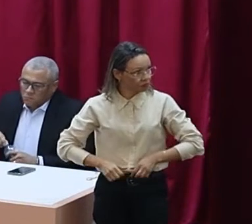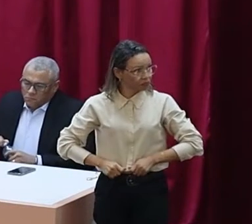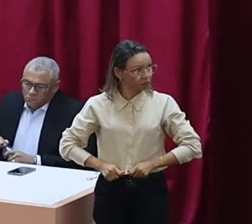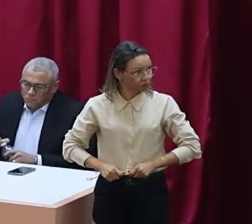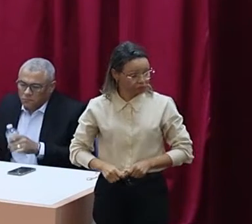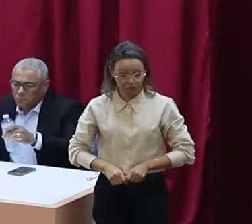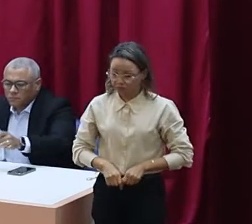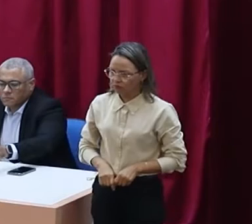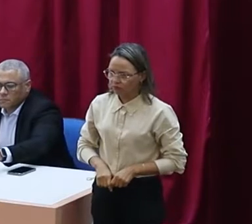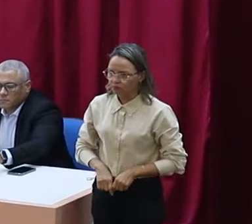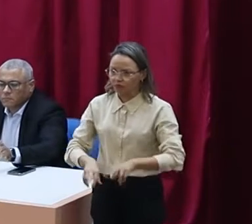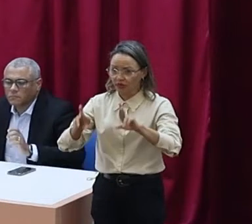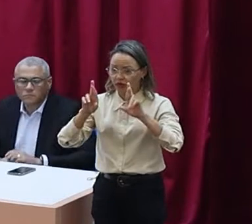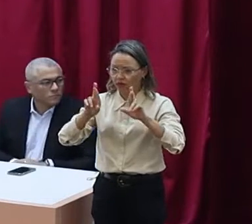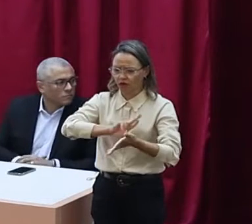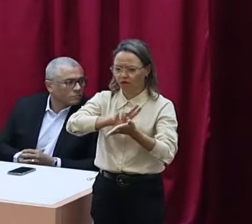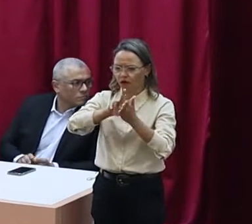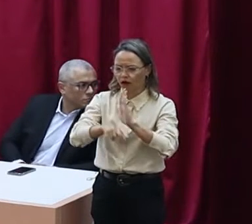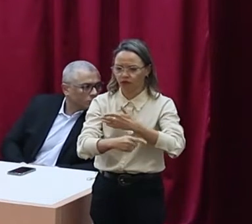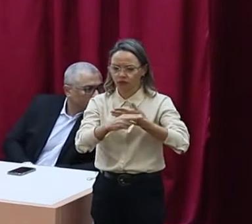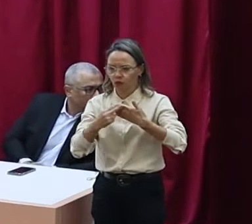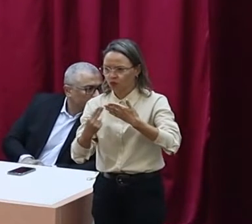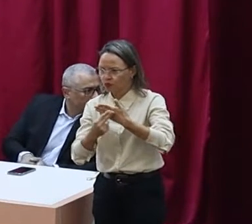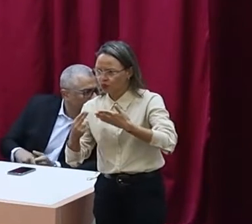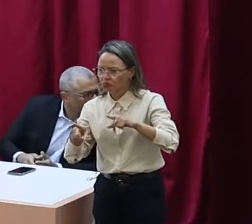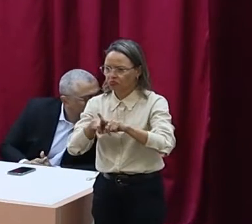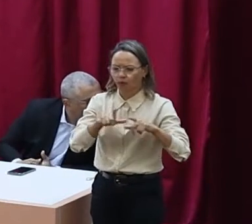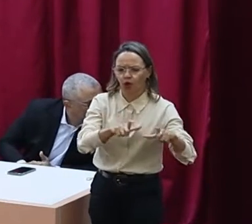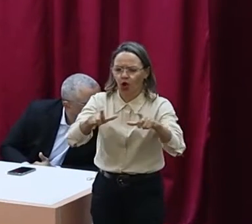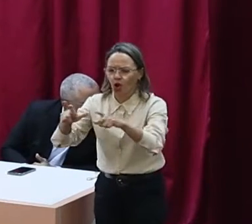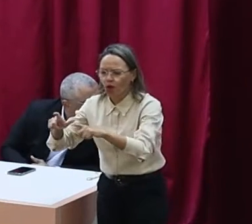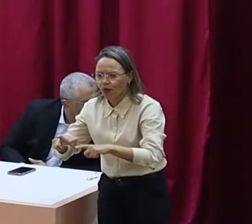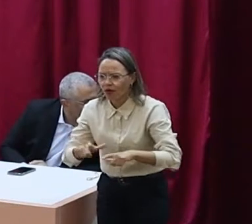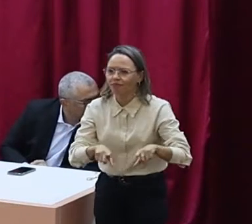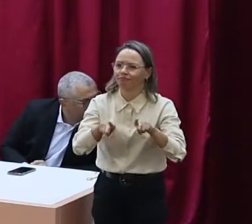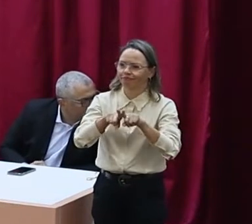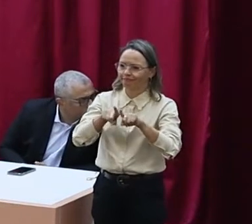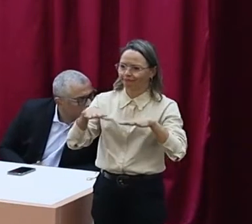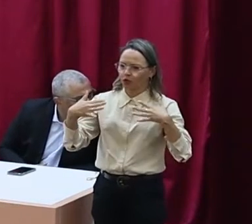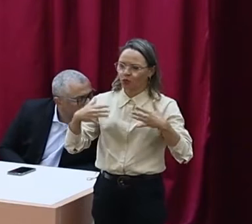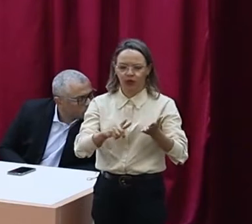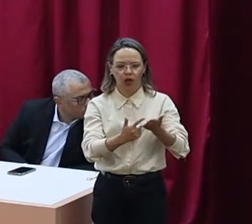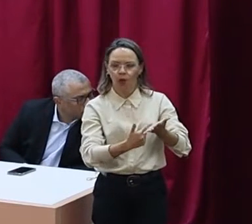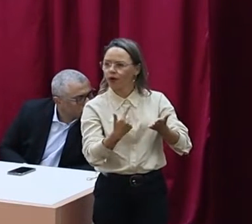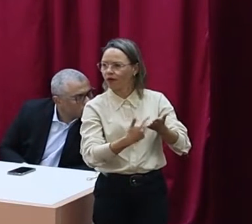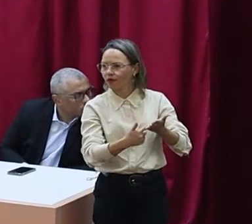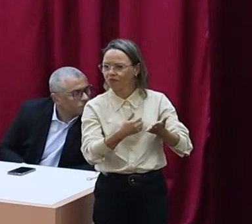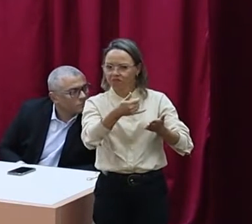Que se inspira em uma série de autores, em vários lugares, né? Então, um livro